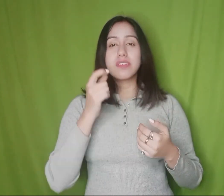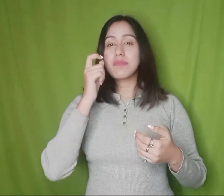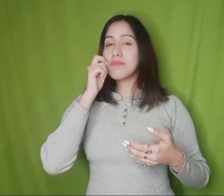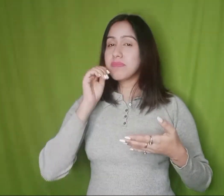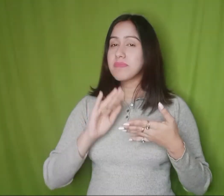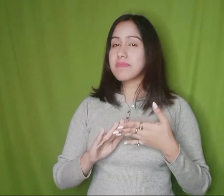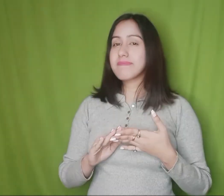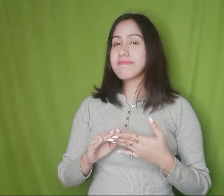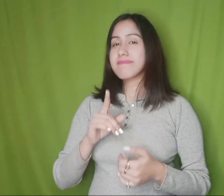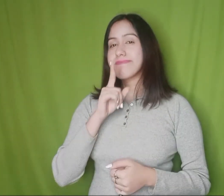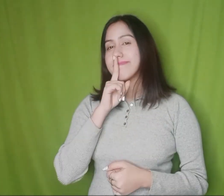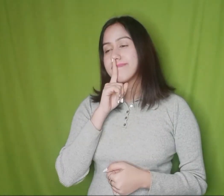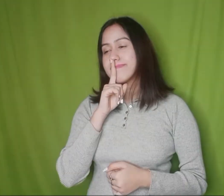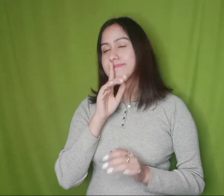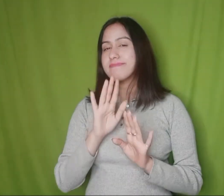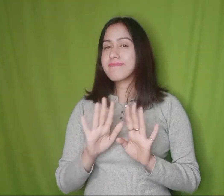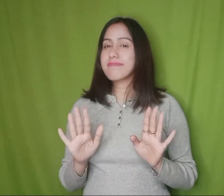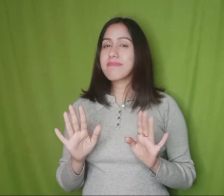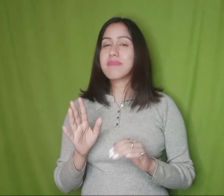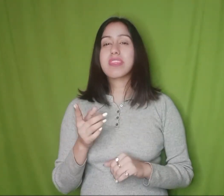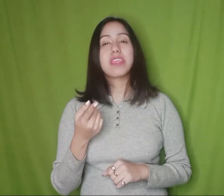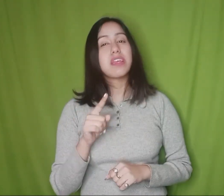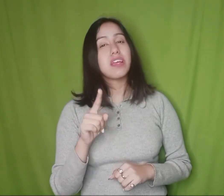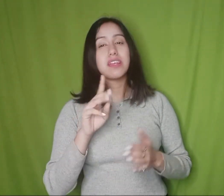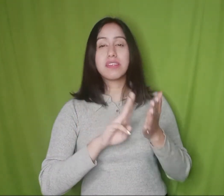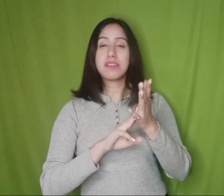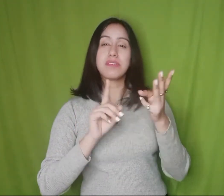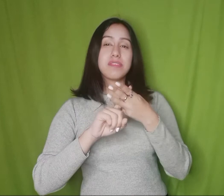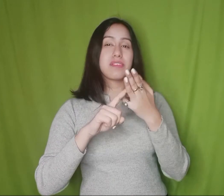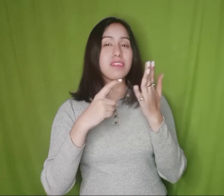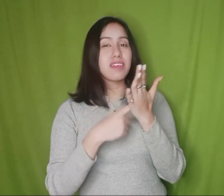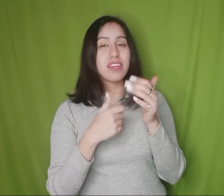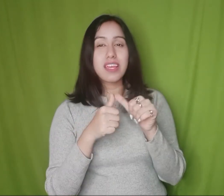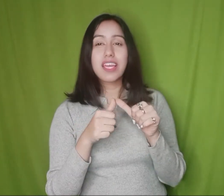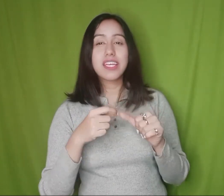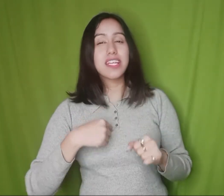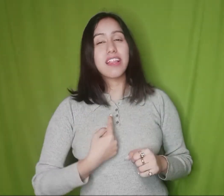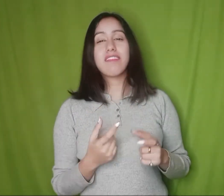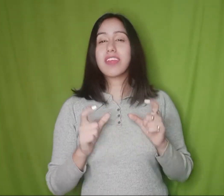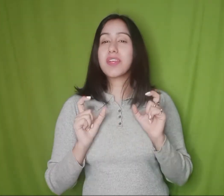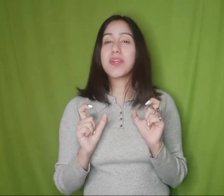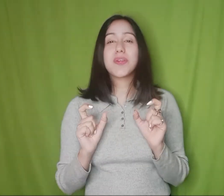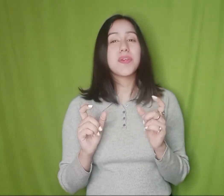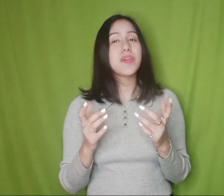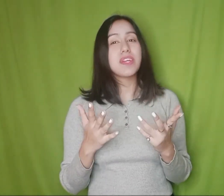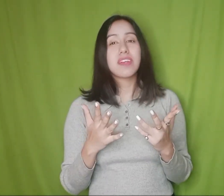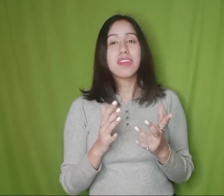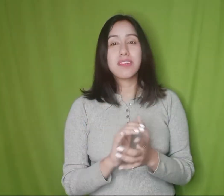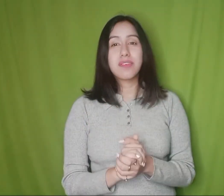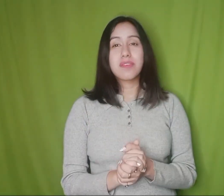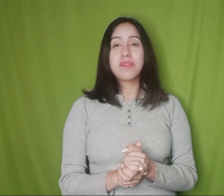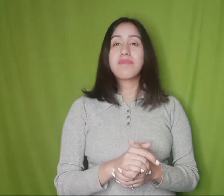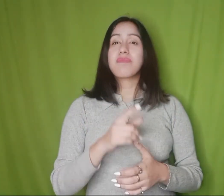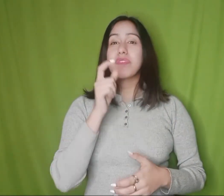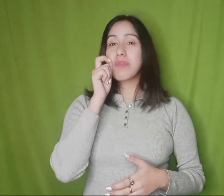मन में अगर कहीं एक उम्मीद की डोर बची भी थी तो वो भी टूट गई। पर मीरा भी अपने वश में कहां